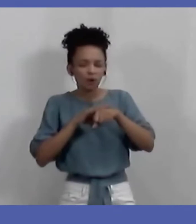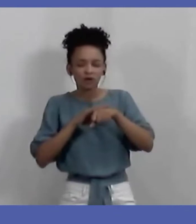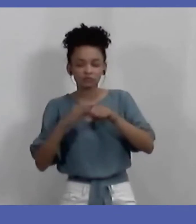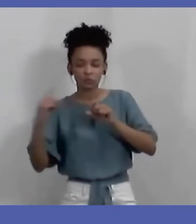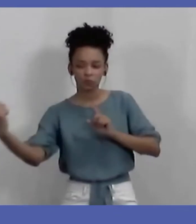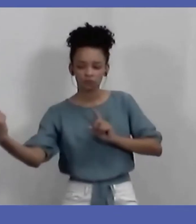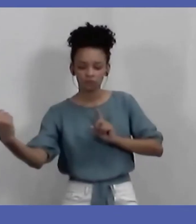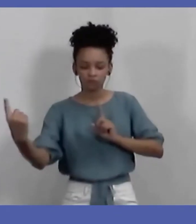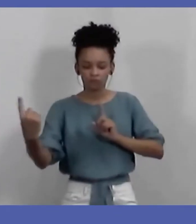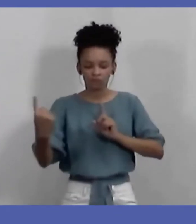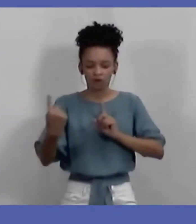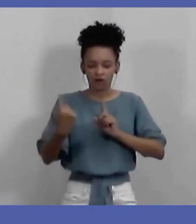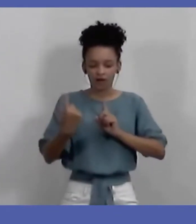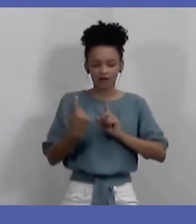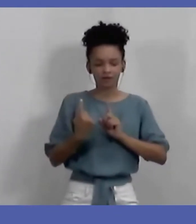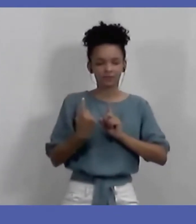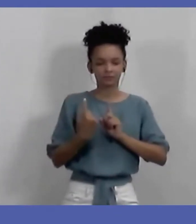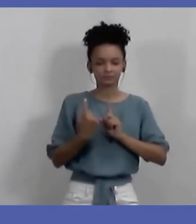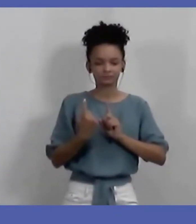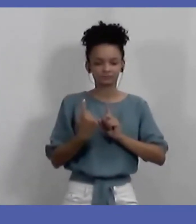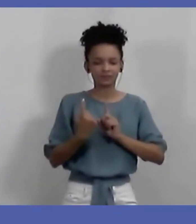rogando-lhe de joelhos: se